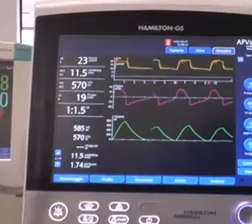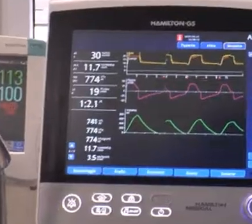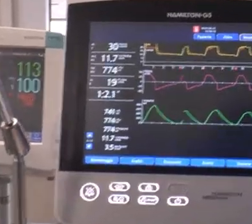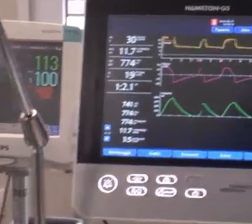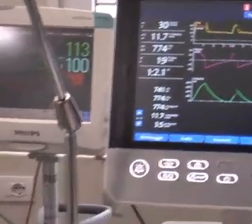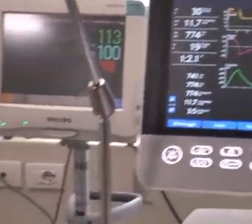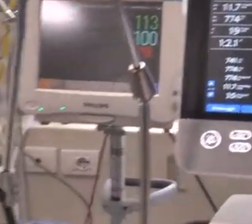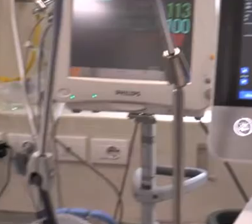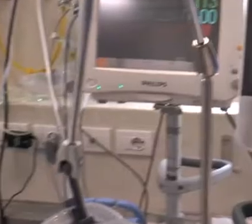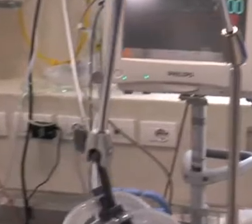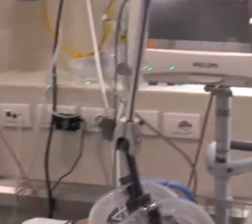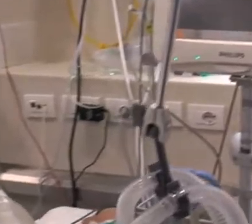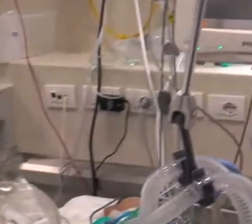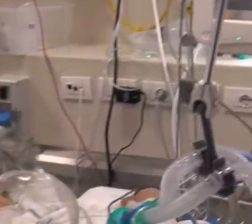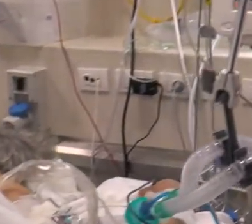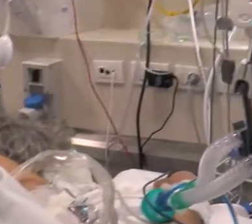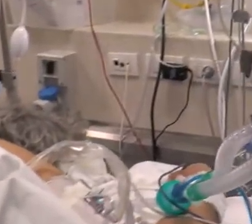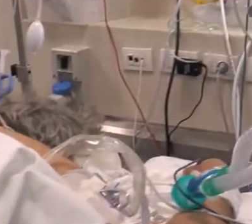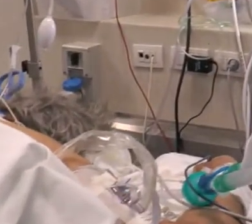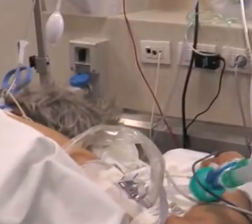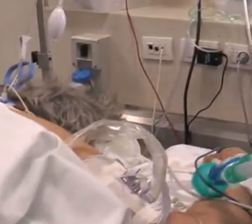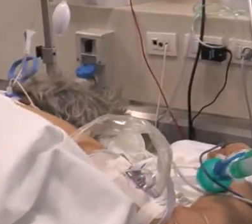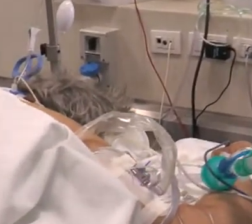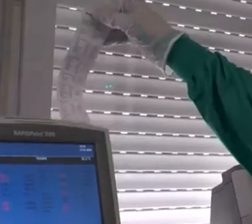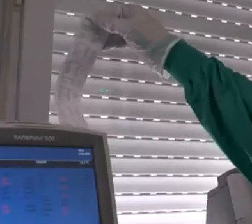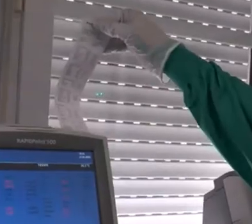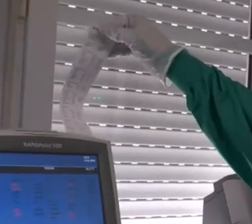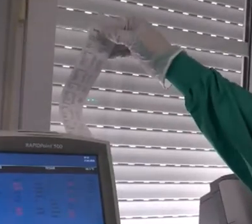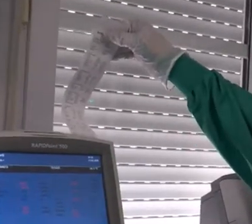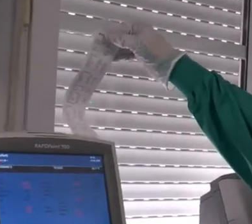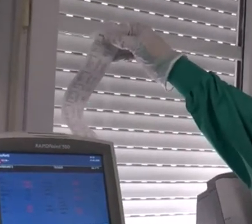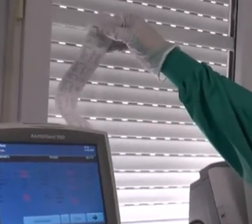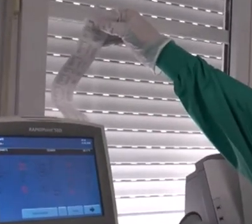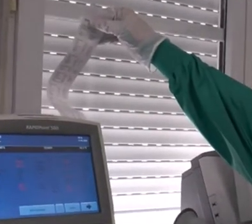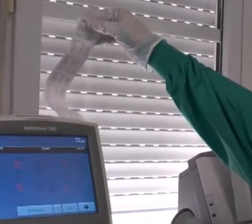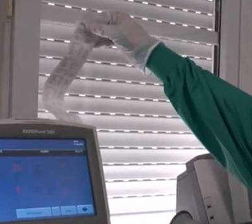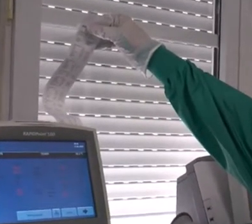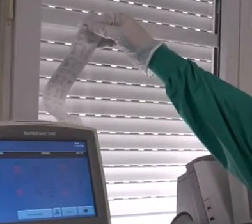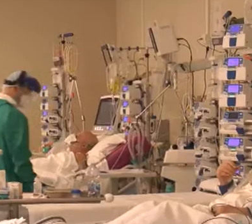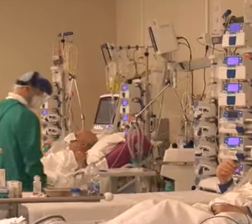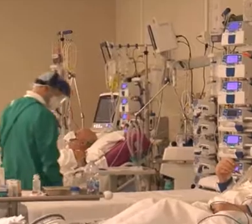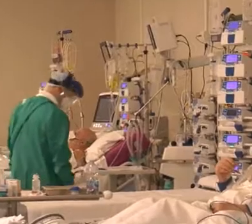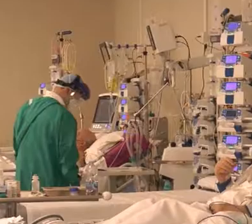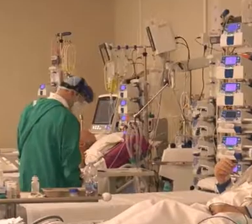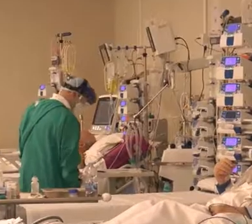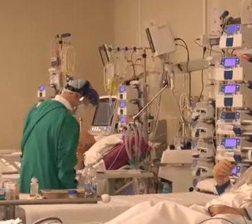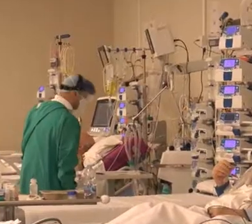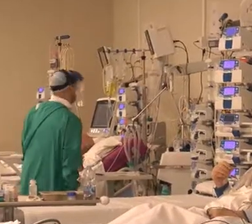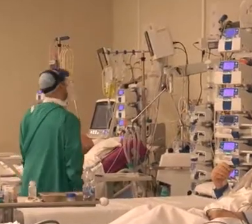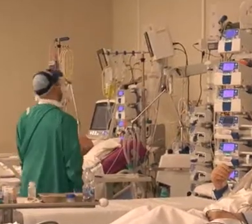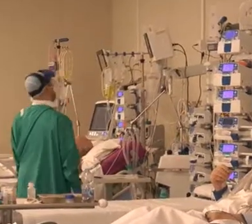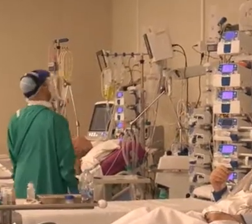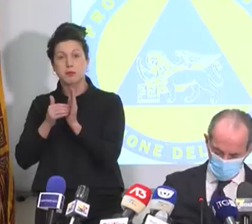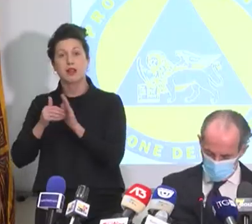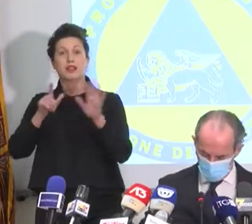intanto sul fronte ricoveri il trend continua a dare segni di miglioramento anche se la pressione per mani importante c'è una timida tendenza che abbiamo ormai da